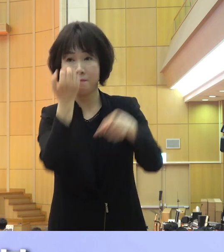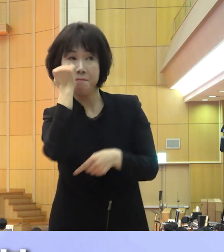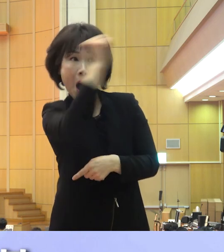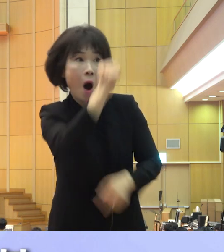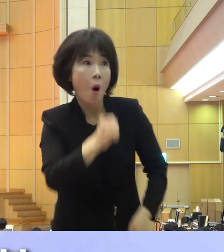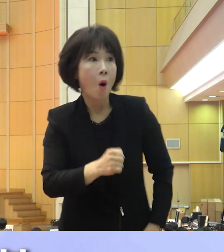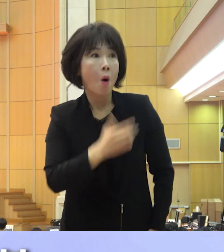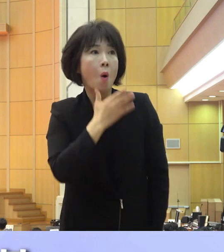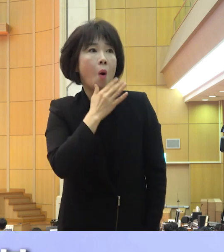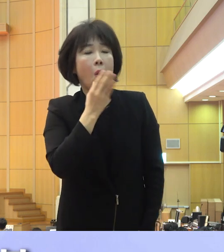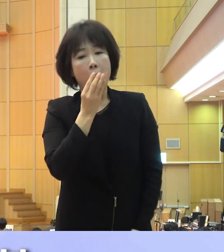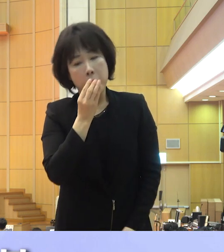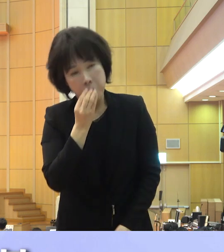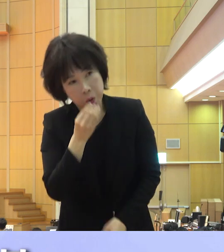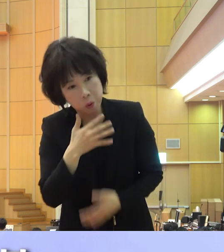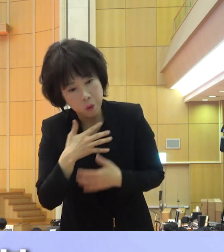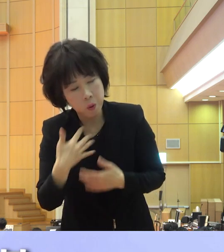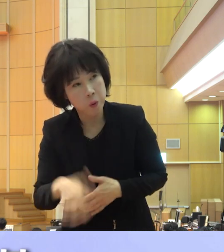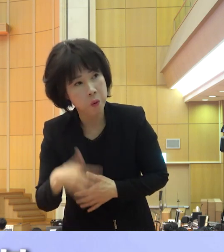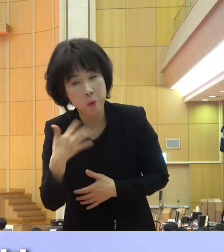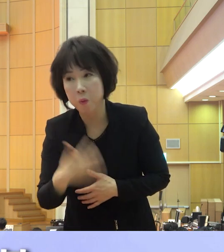분명 하나님 보낸 분이 틀림없다.